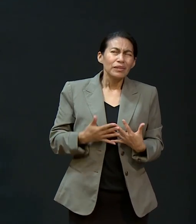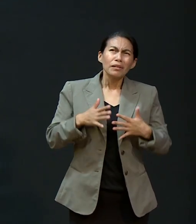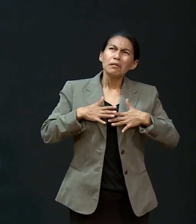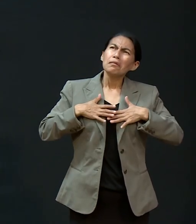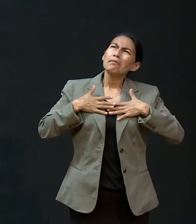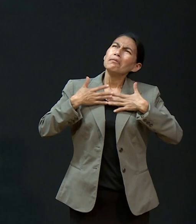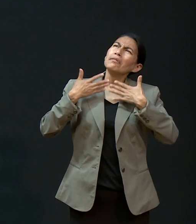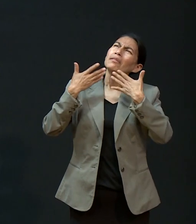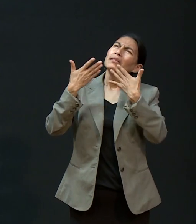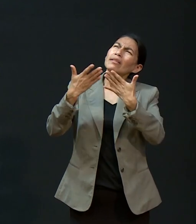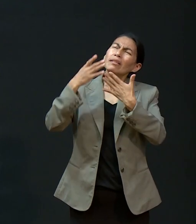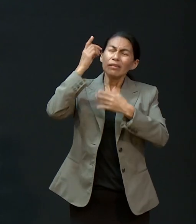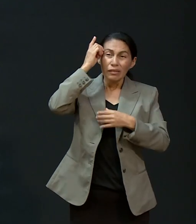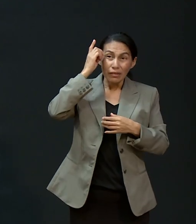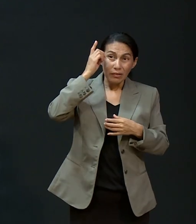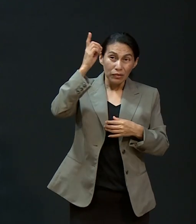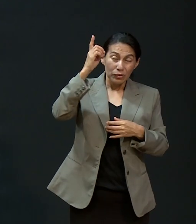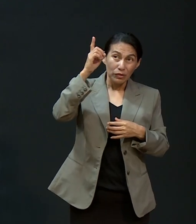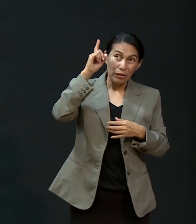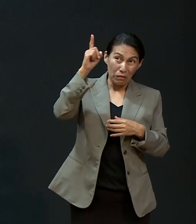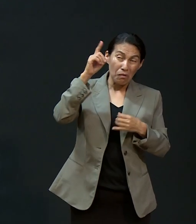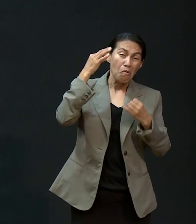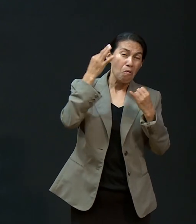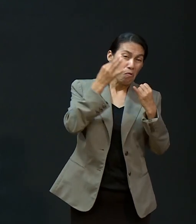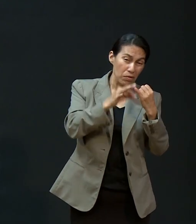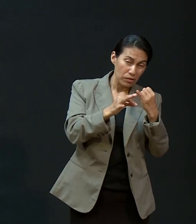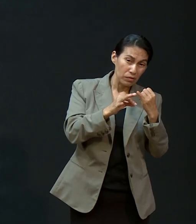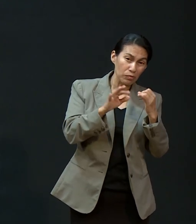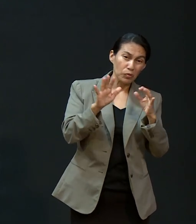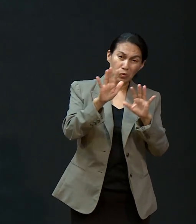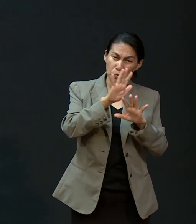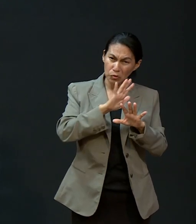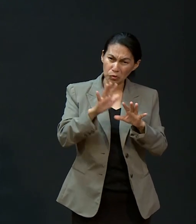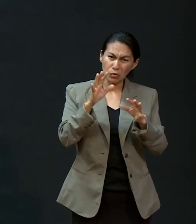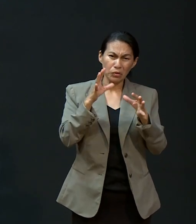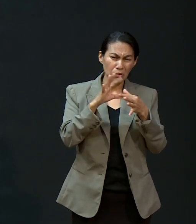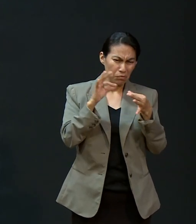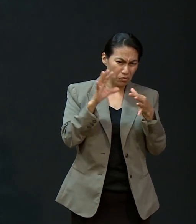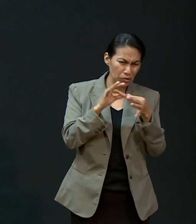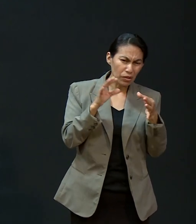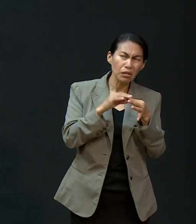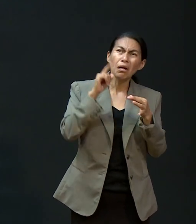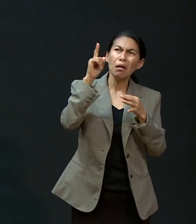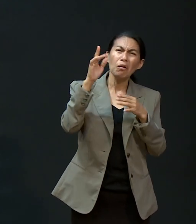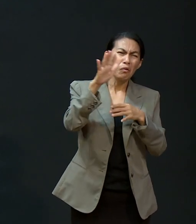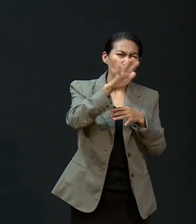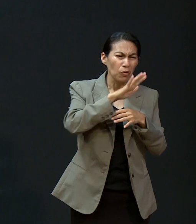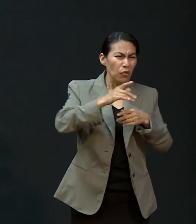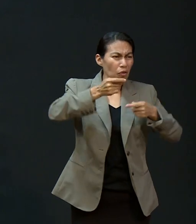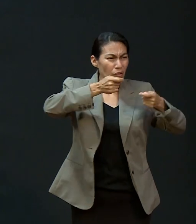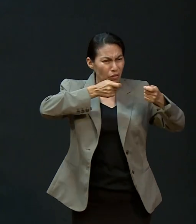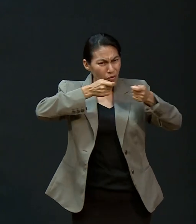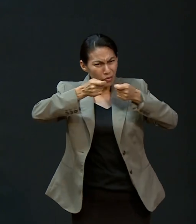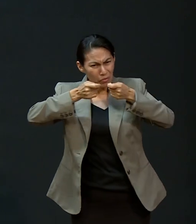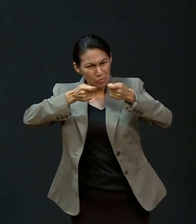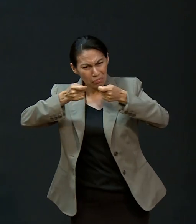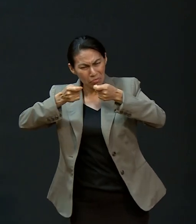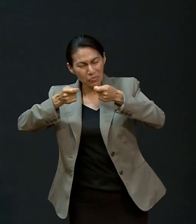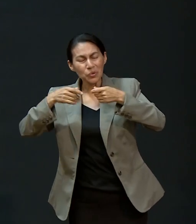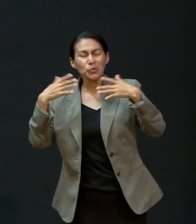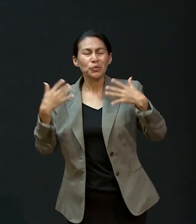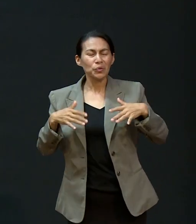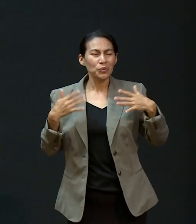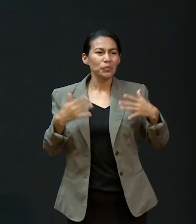ferviente y confiada en Dios, porque Él tiene la última palabra y Él tiene todo bajo control.